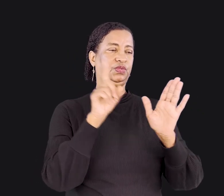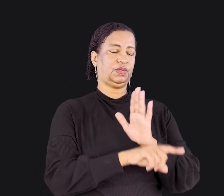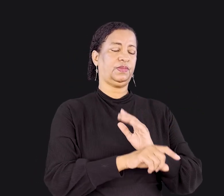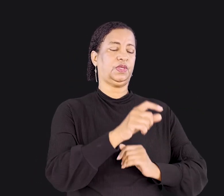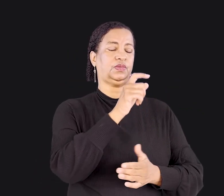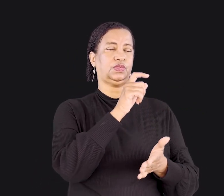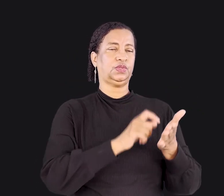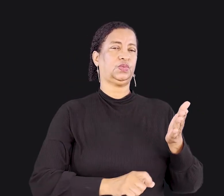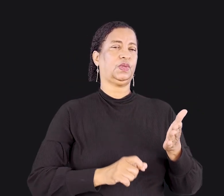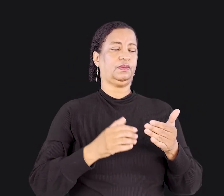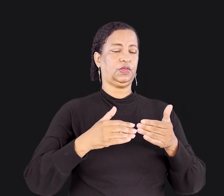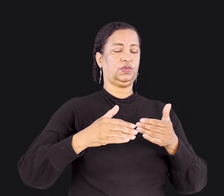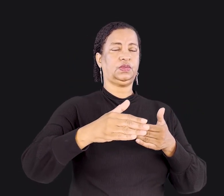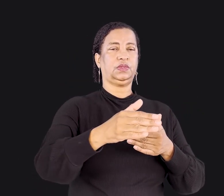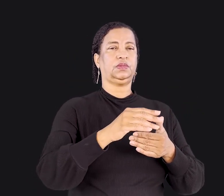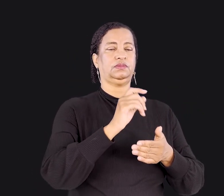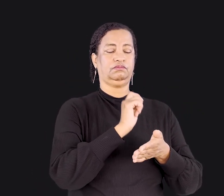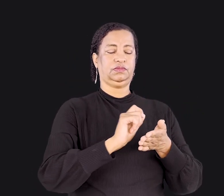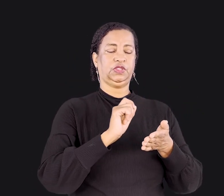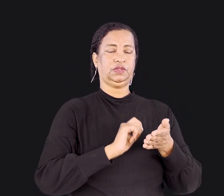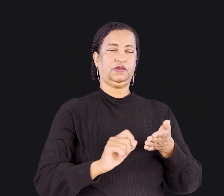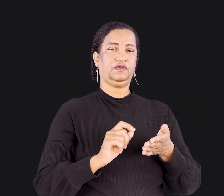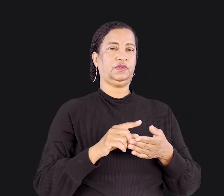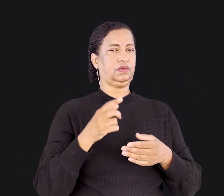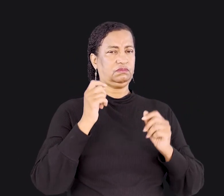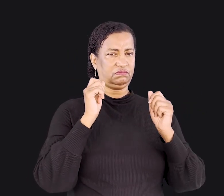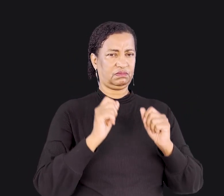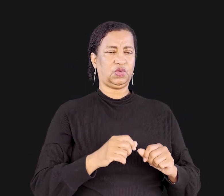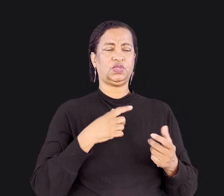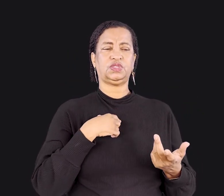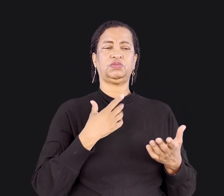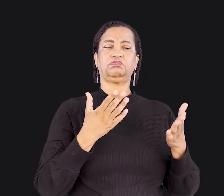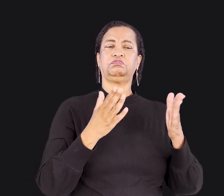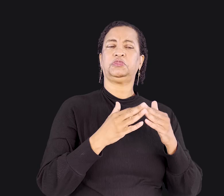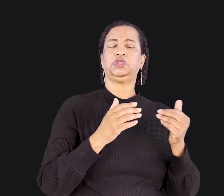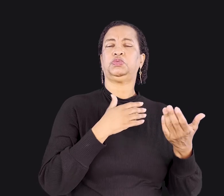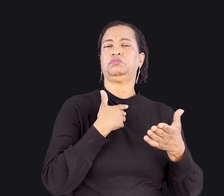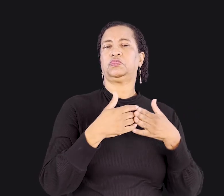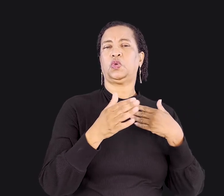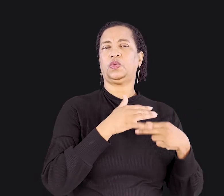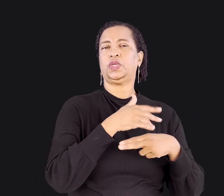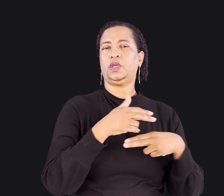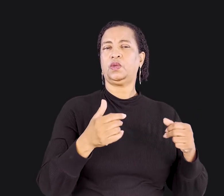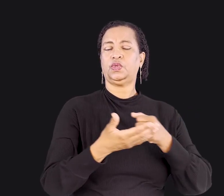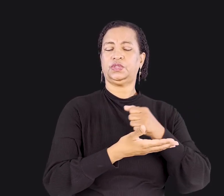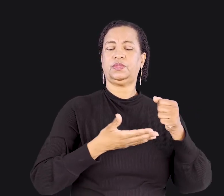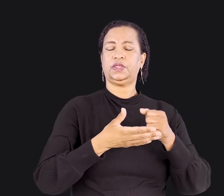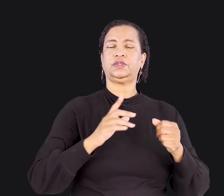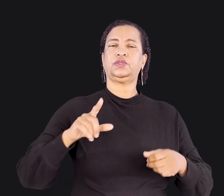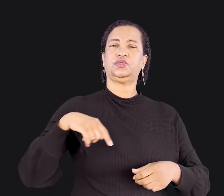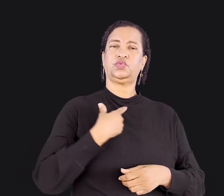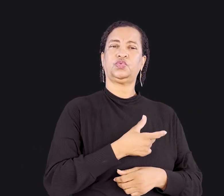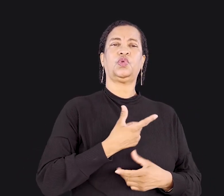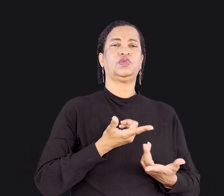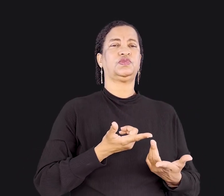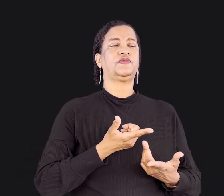no capítulo seguinte. Ele escreveu: não que possamos reivindicar qualquer coisa com base em nossos próprios méritos, mas a